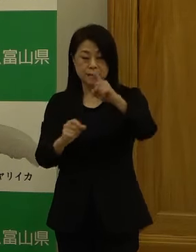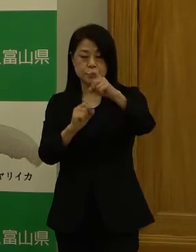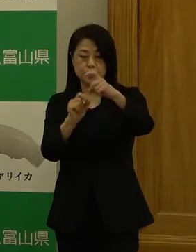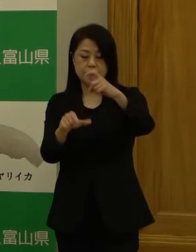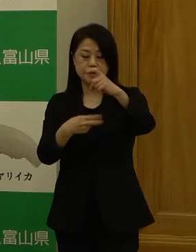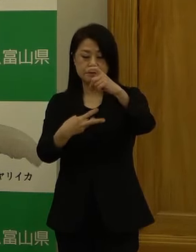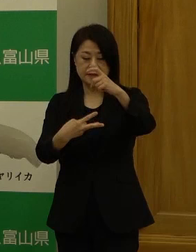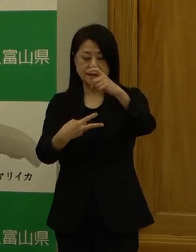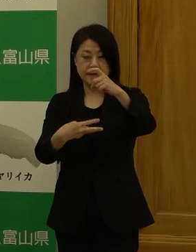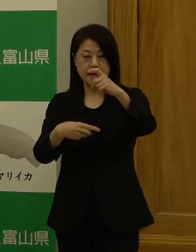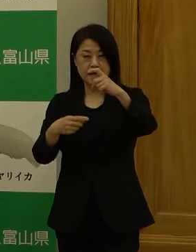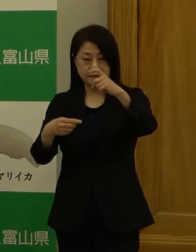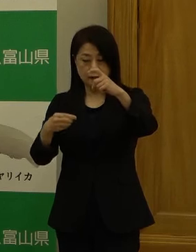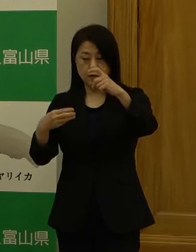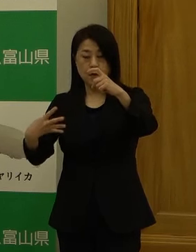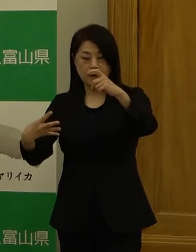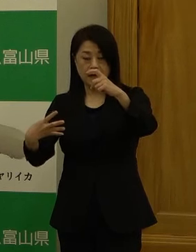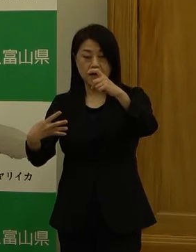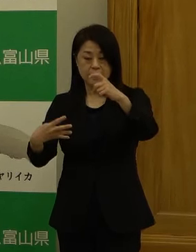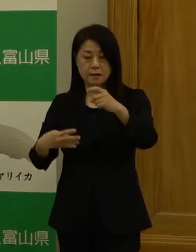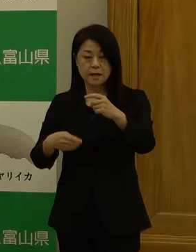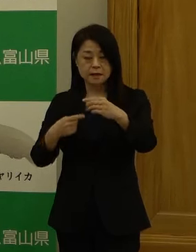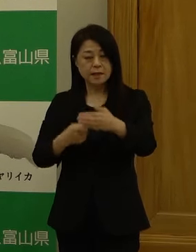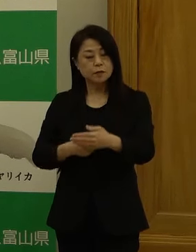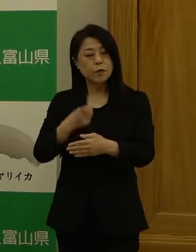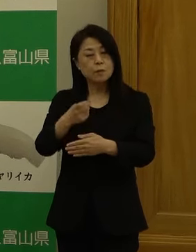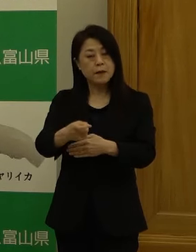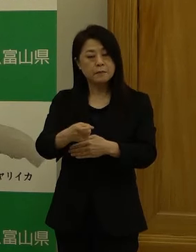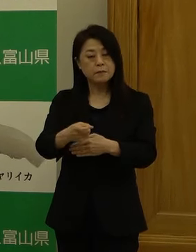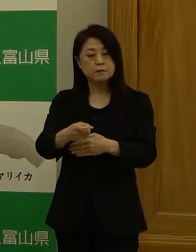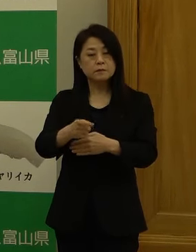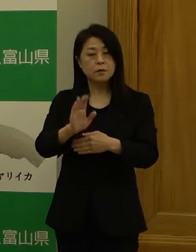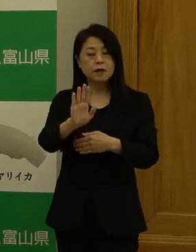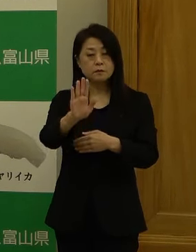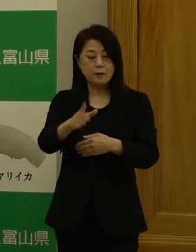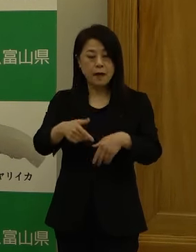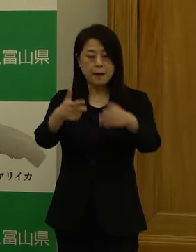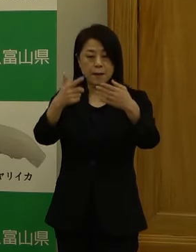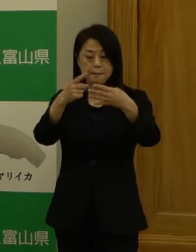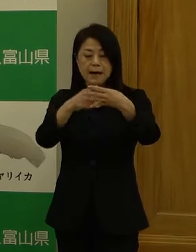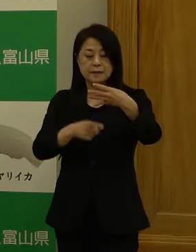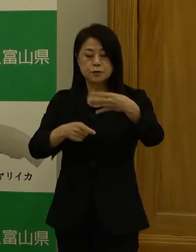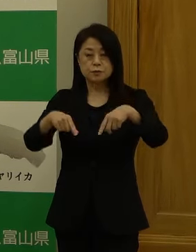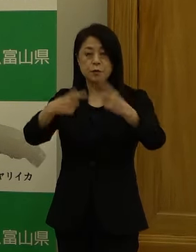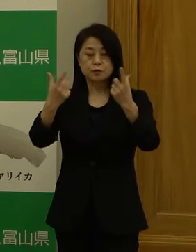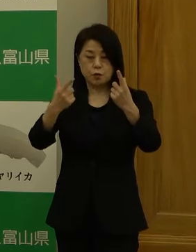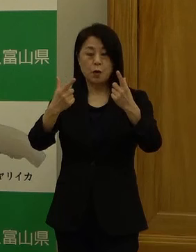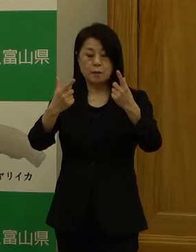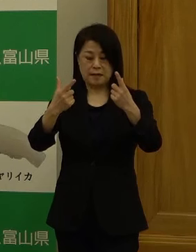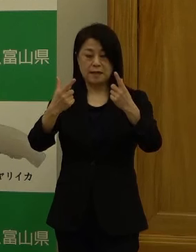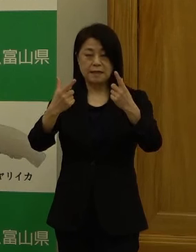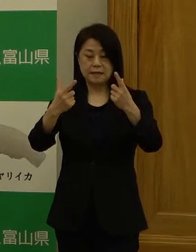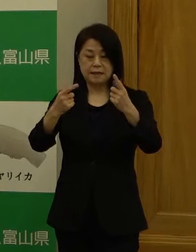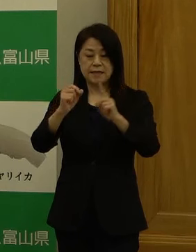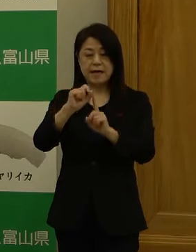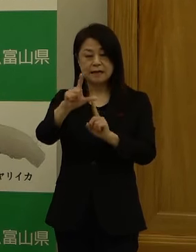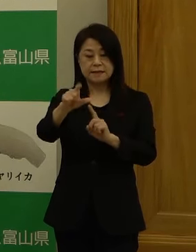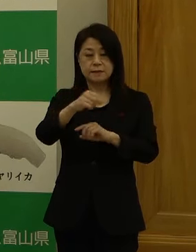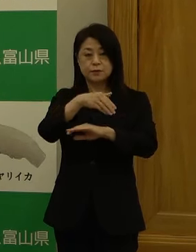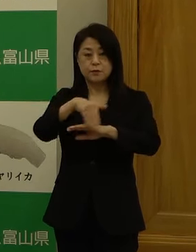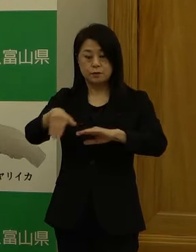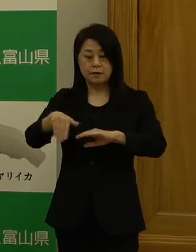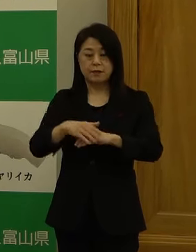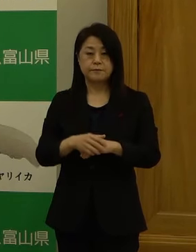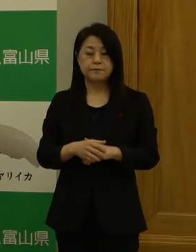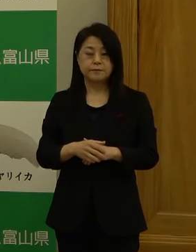月3日および4日以降、当面は毎週木曜日レギュラーにということで、配信をする予定